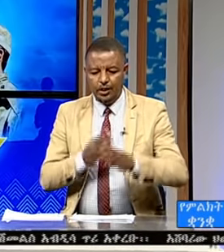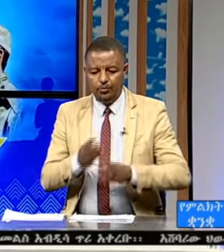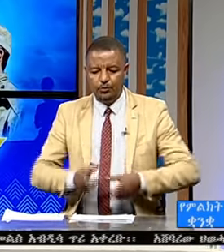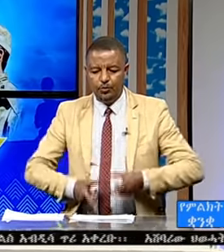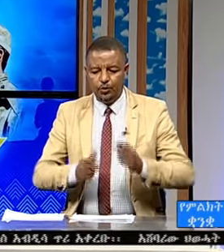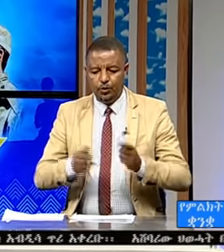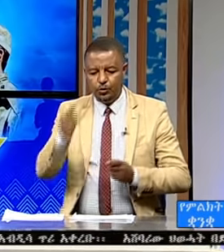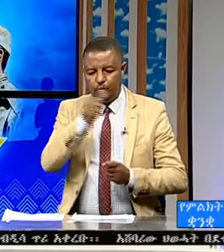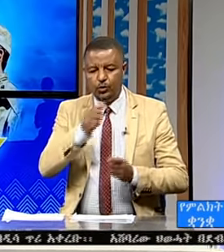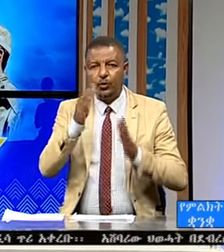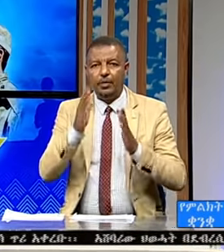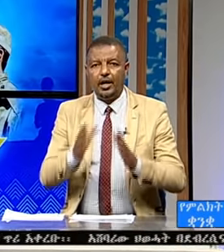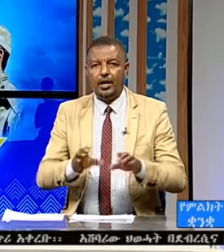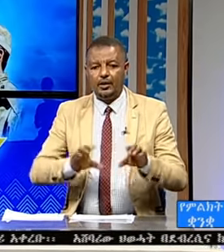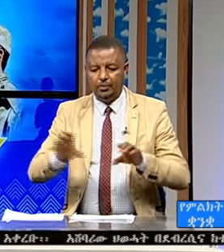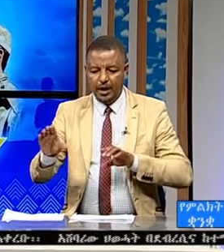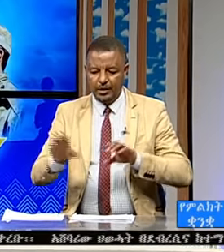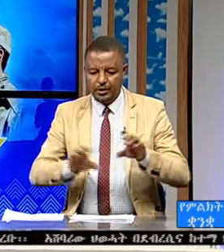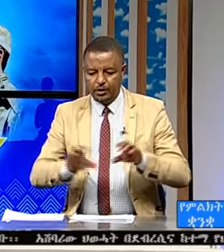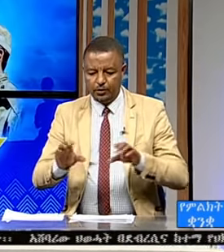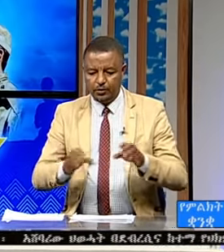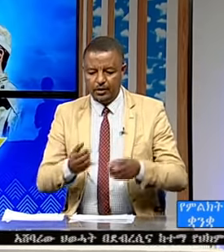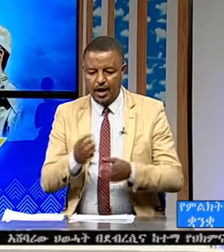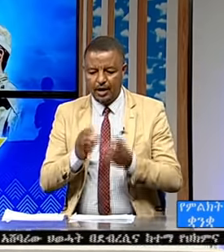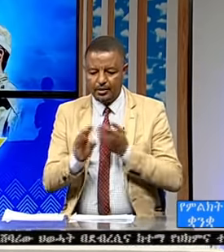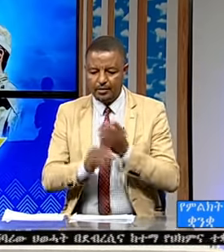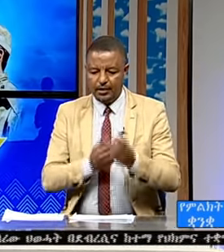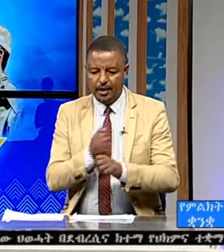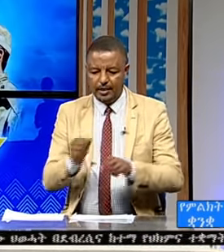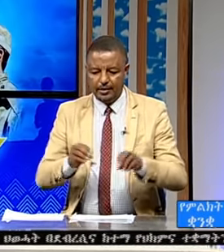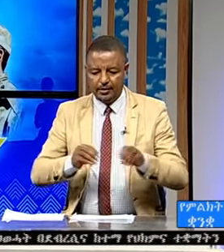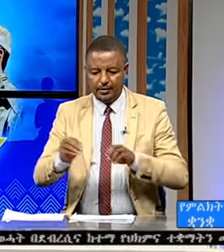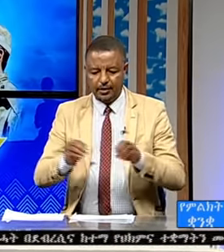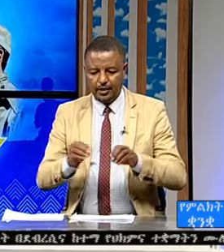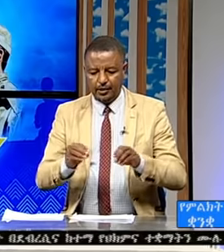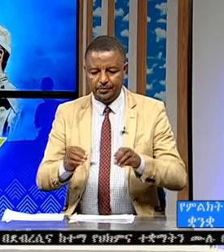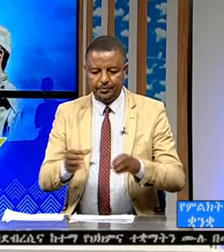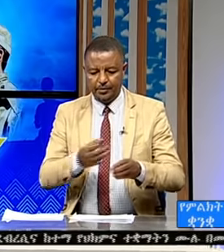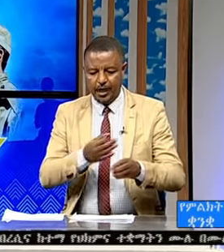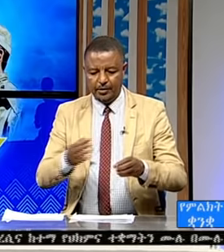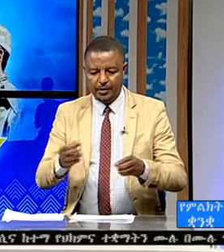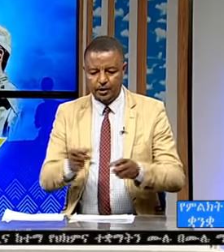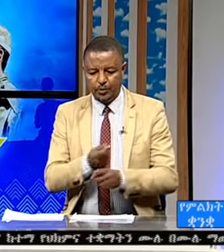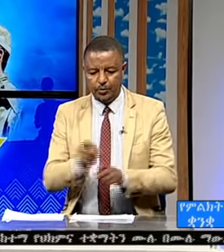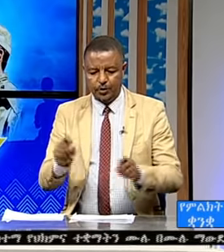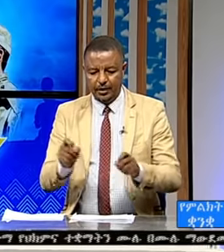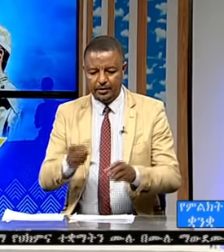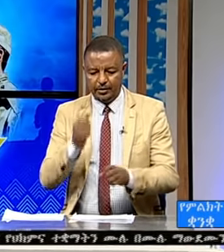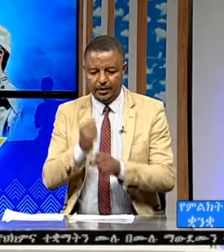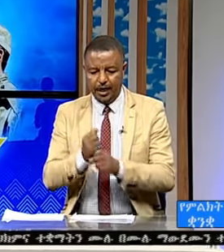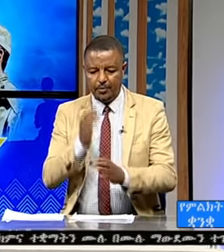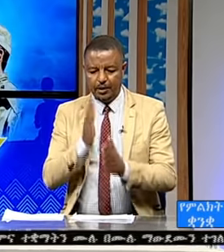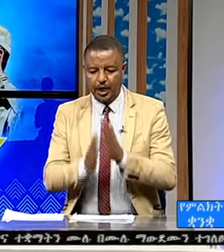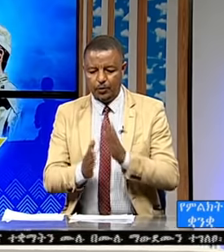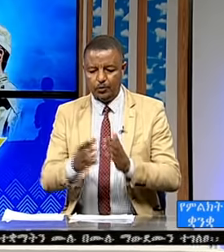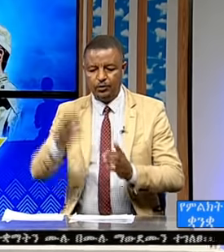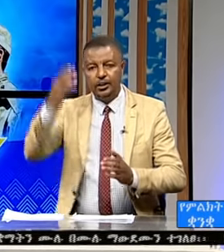በመላው ዓለም የሚኖሩ ኢትዮጵያውያን ባደረጉት አገር የማዳን እንቅስቃሴ አመርቂ